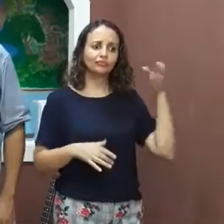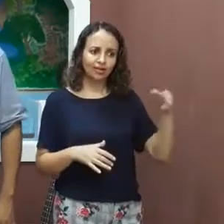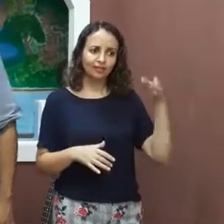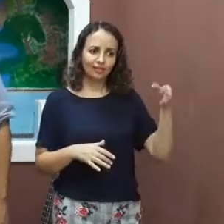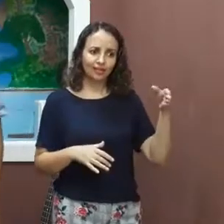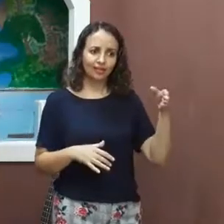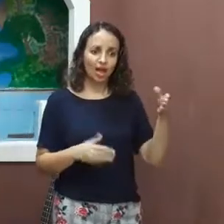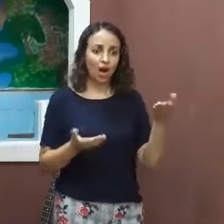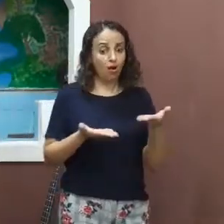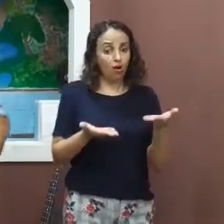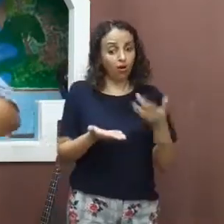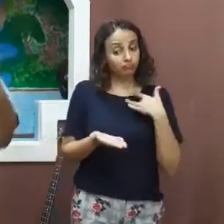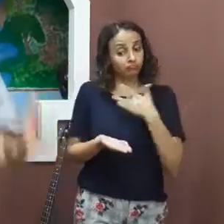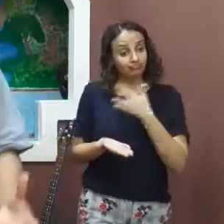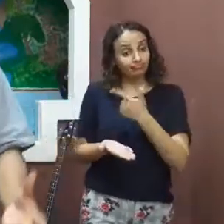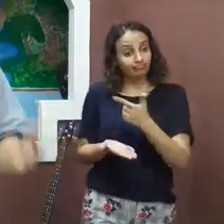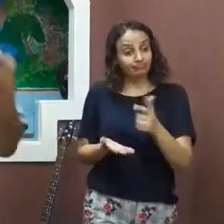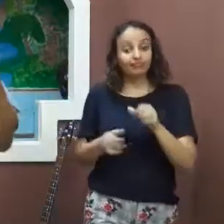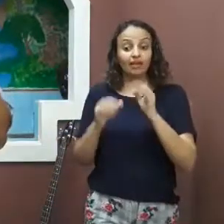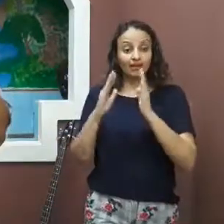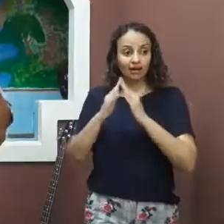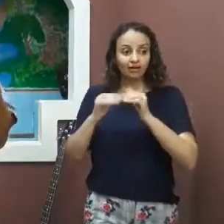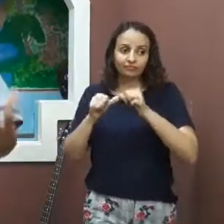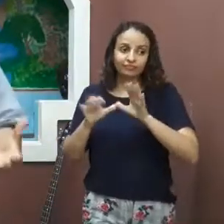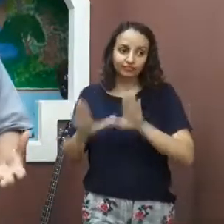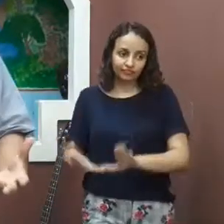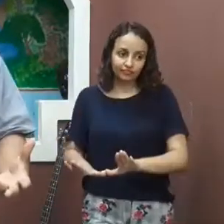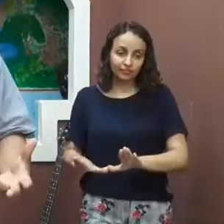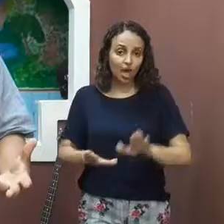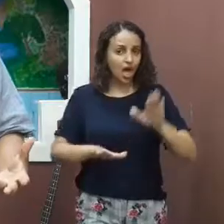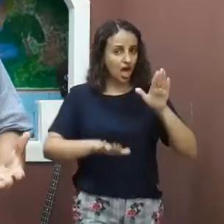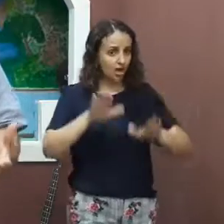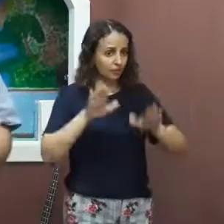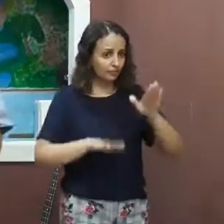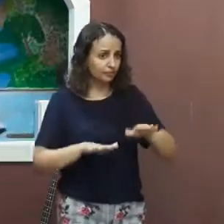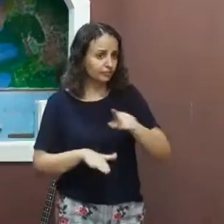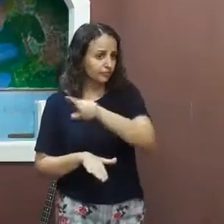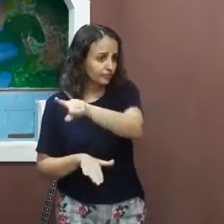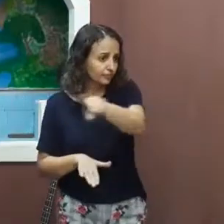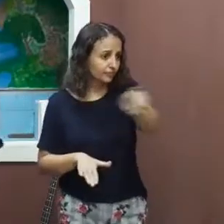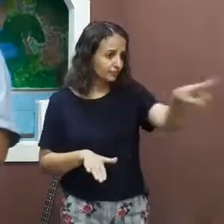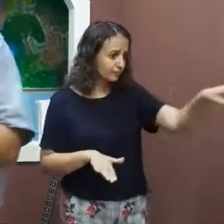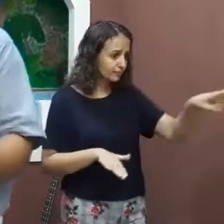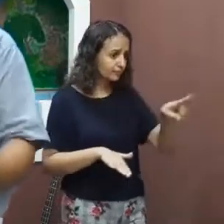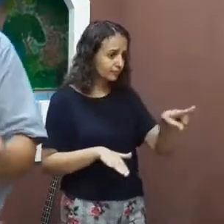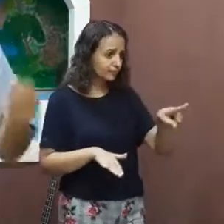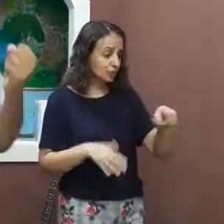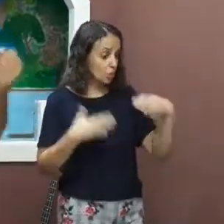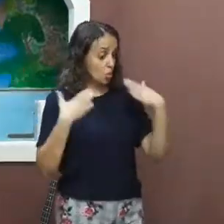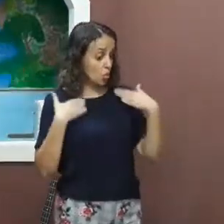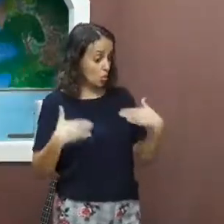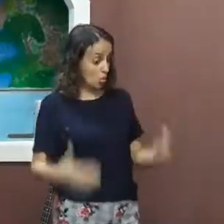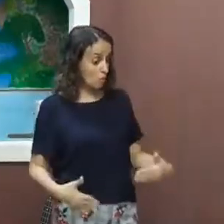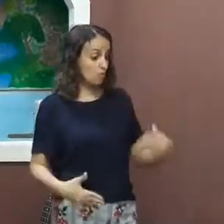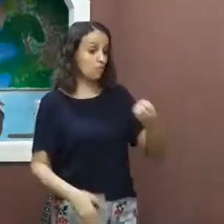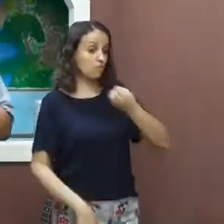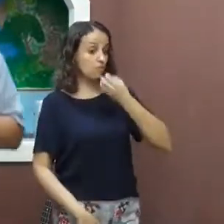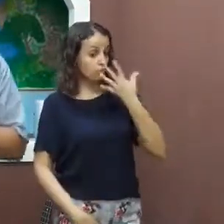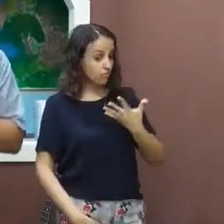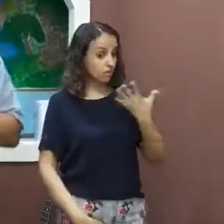recompensa. Talvez você nesta noite está biologicamente